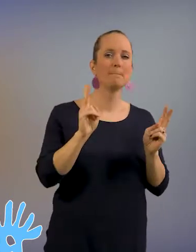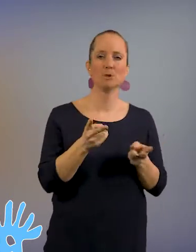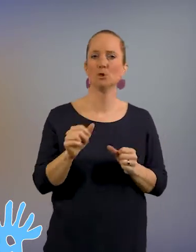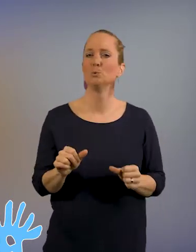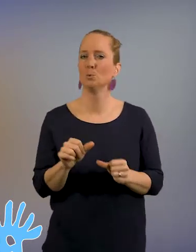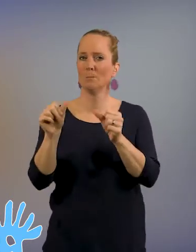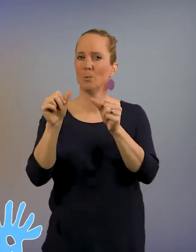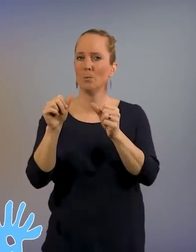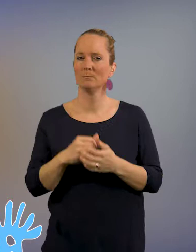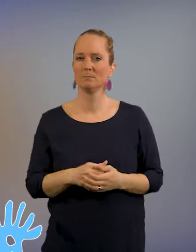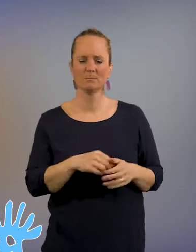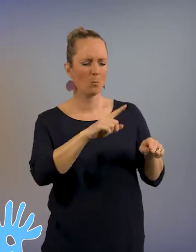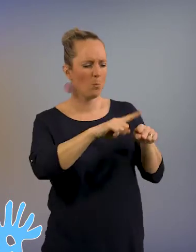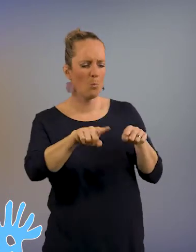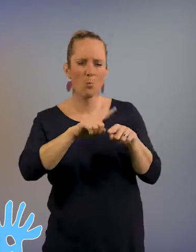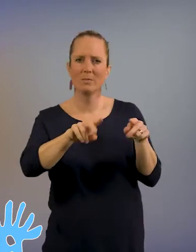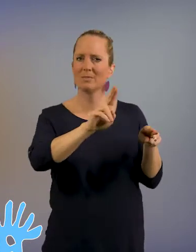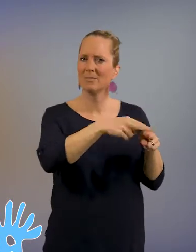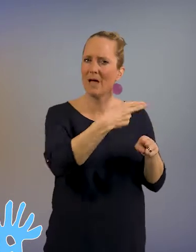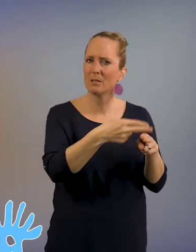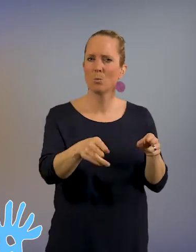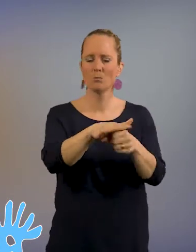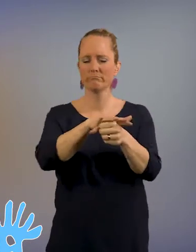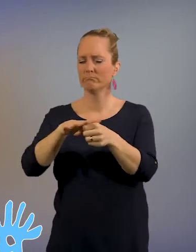Utgångspunkten är hennes möten med olika naturtyper.